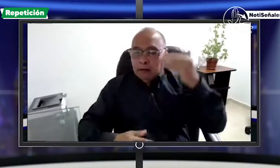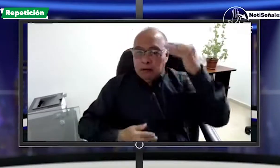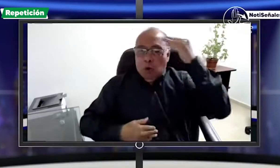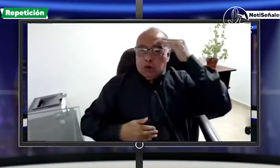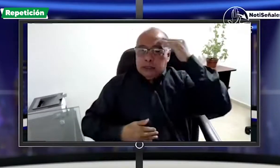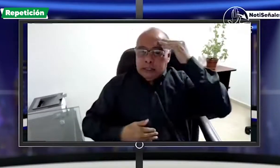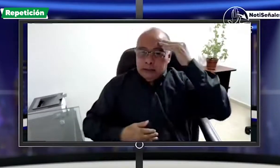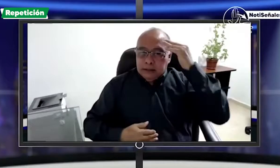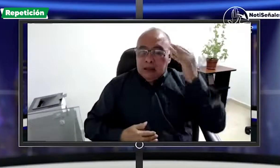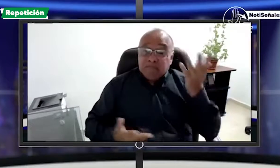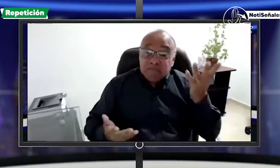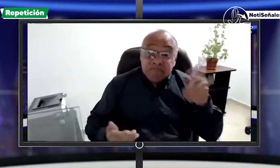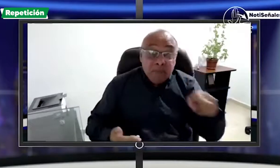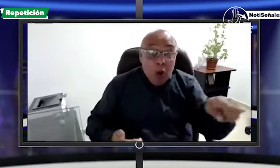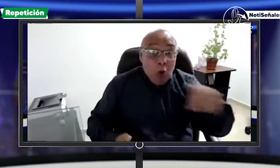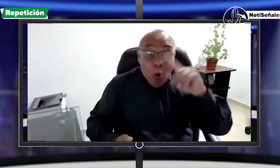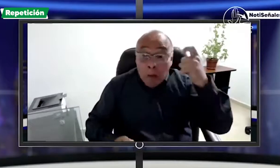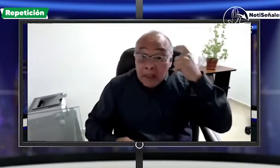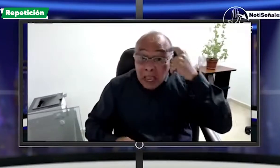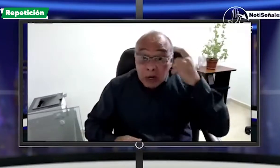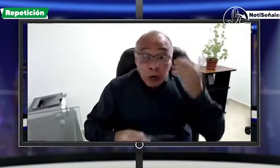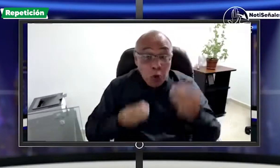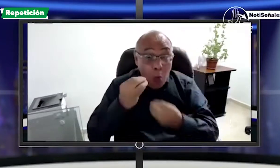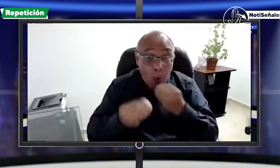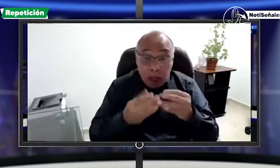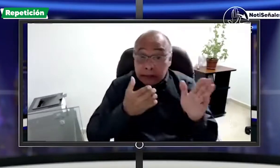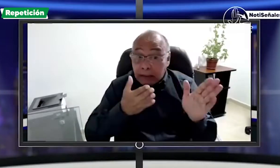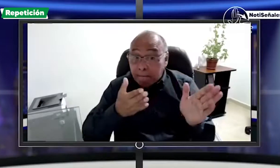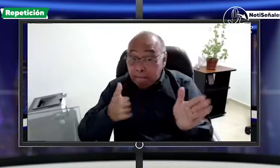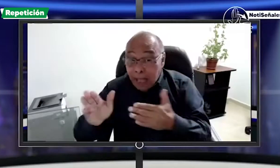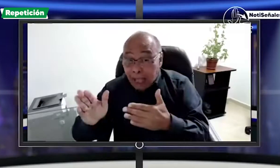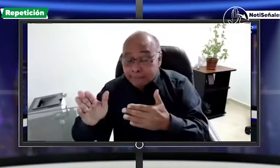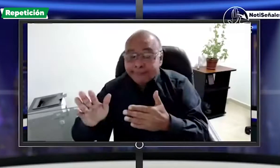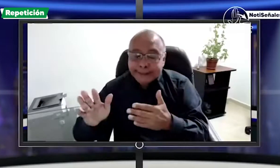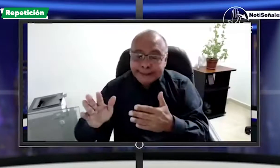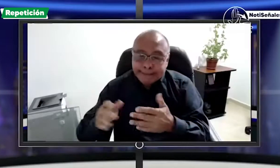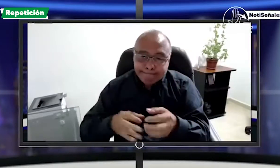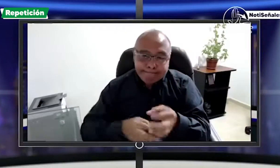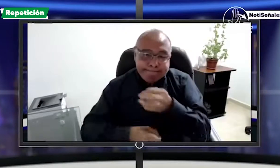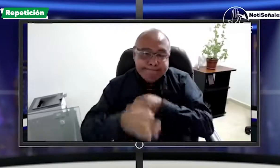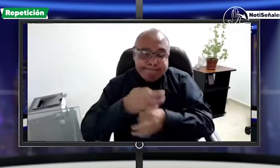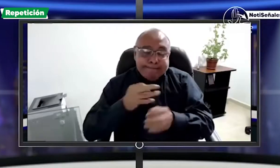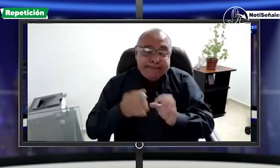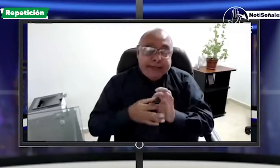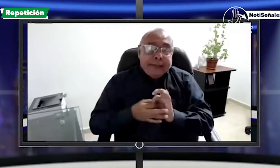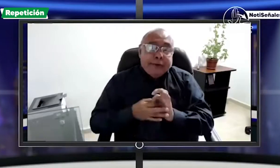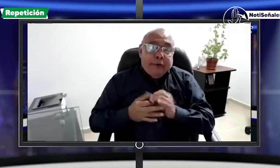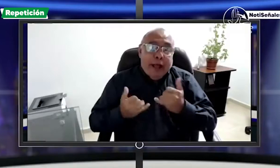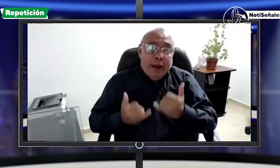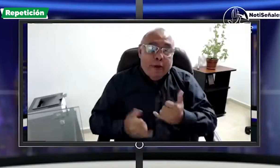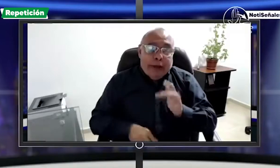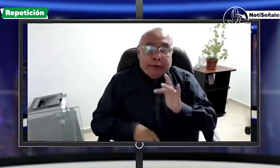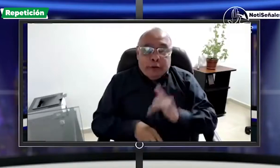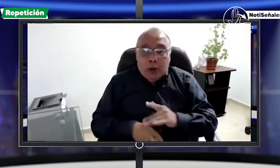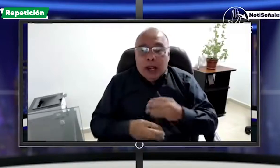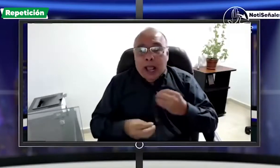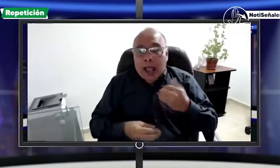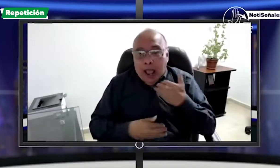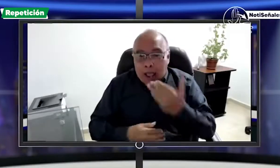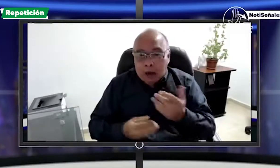solamente Desde nosotros Sino que requerimos De toda la comunidad Sorda Para este proceso De incidencia Para que se tome La conciencia